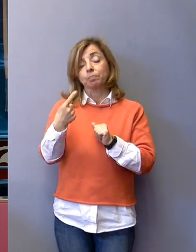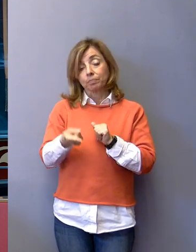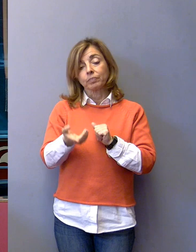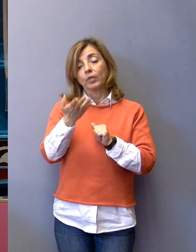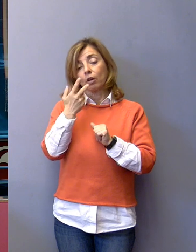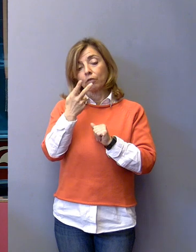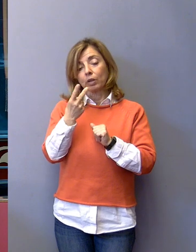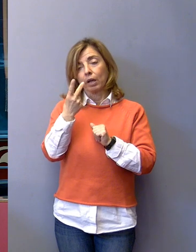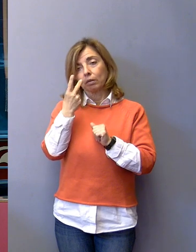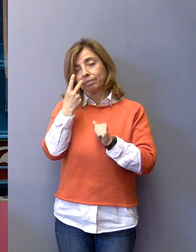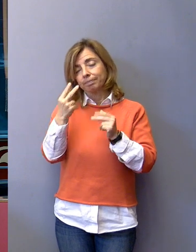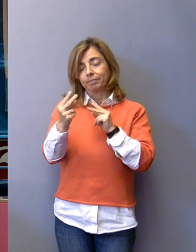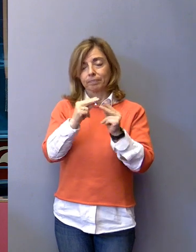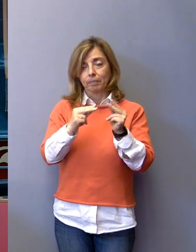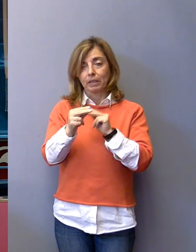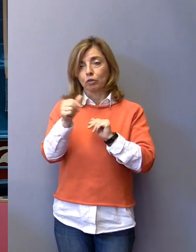giorno perché altrimenti